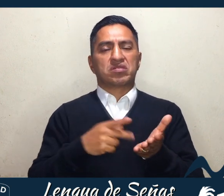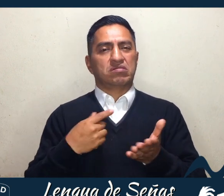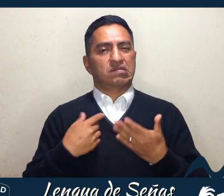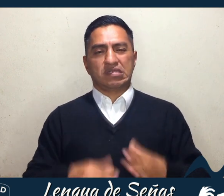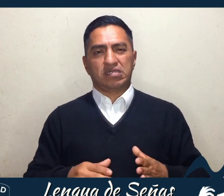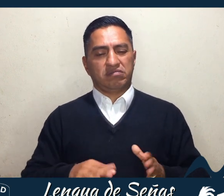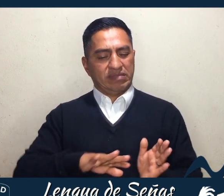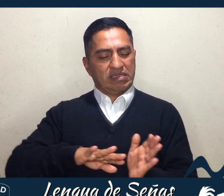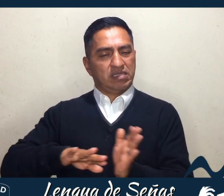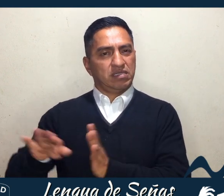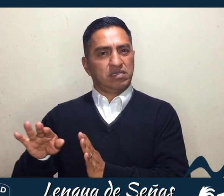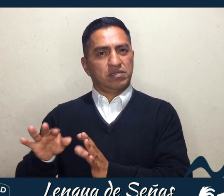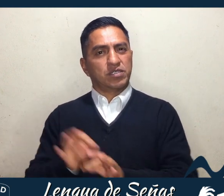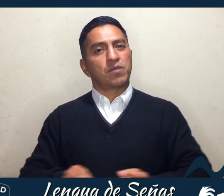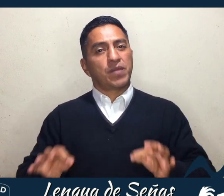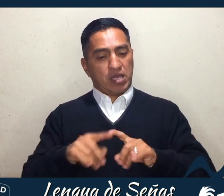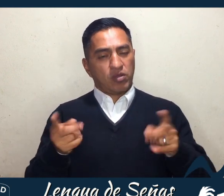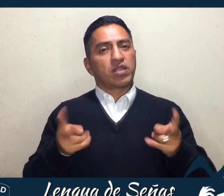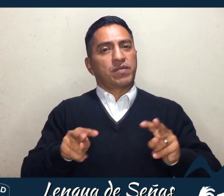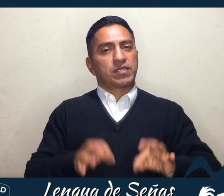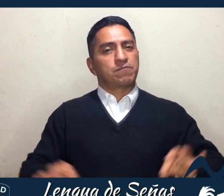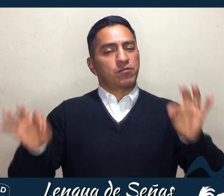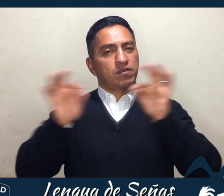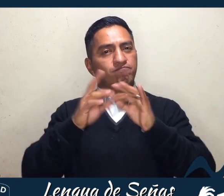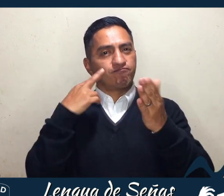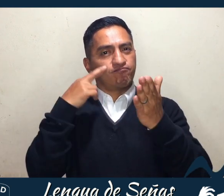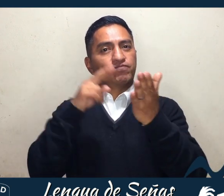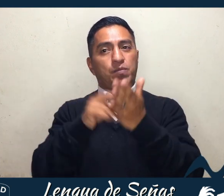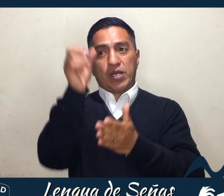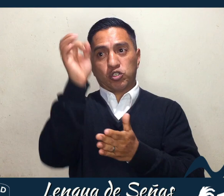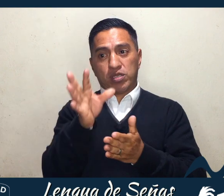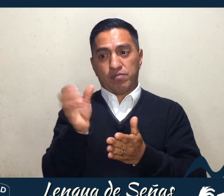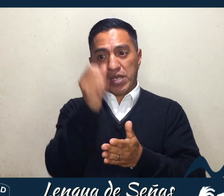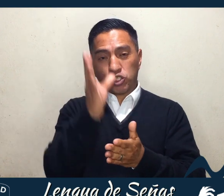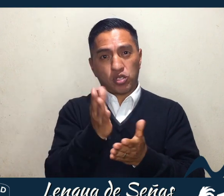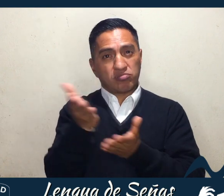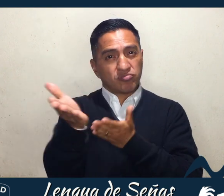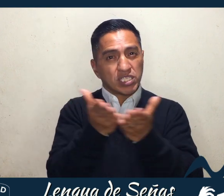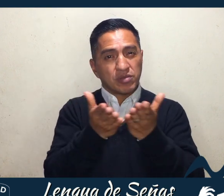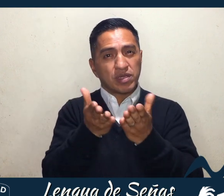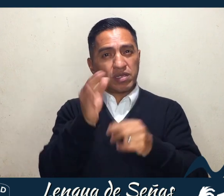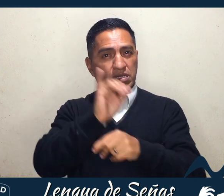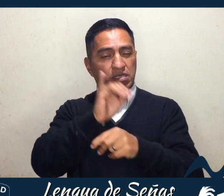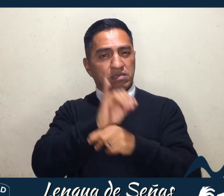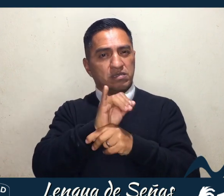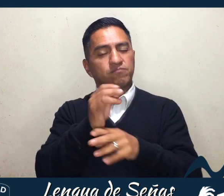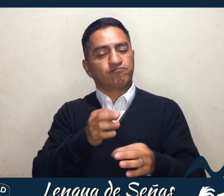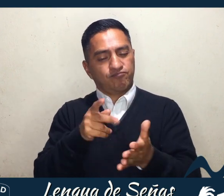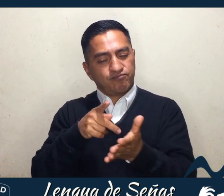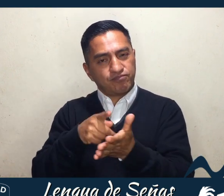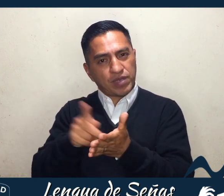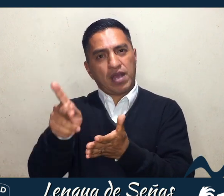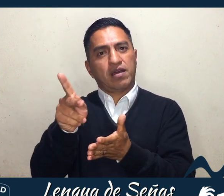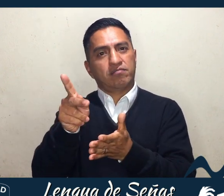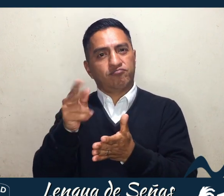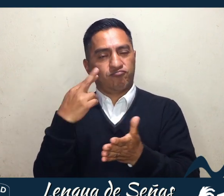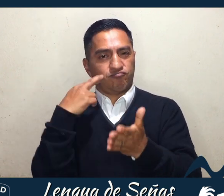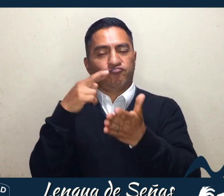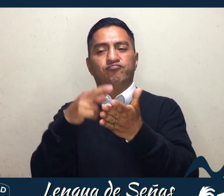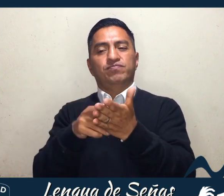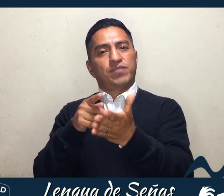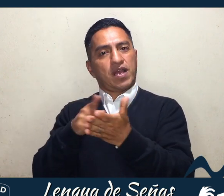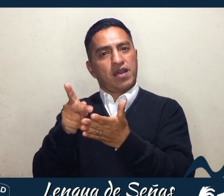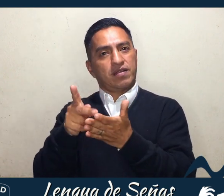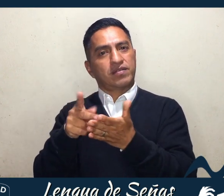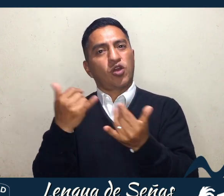reconozca correctamente un pago digno a aquellos que sirven en el ministerio. Esta es nuestra lección de hoy día aquí,